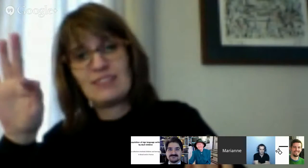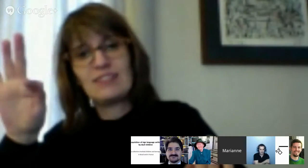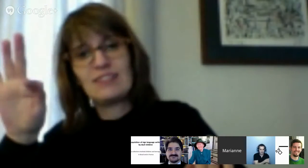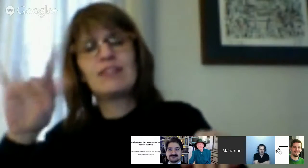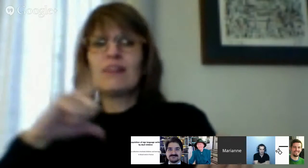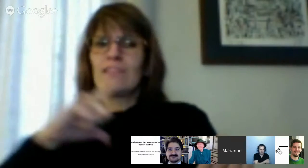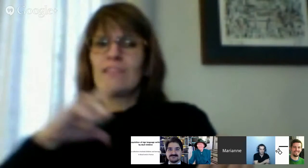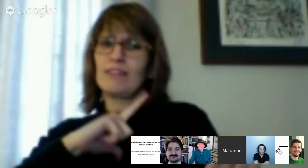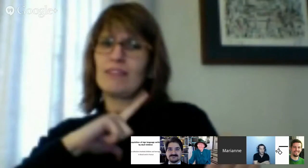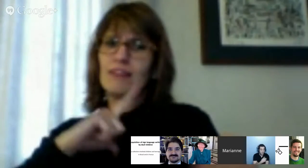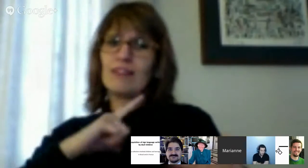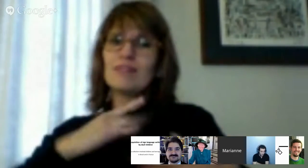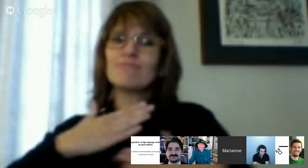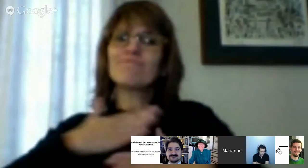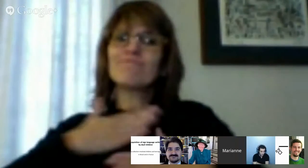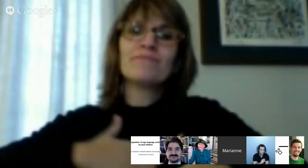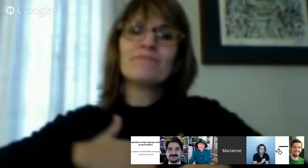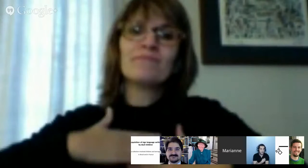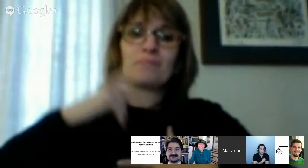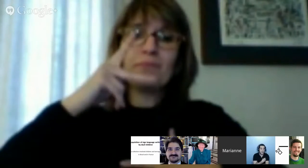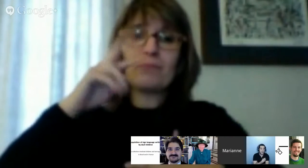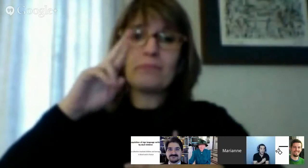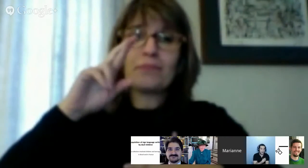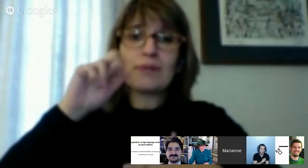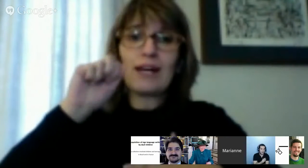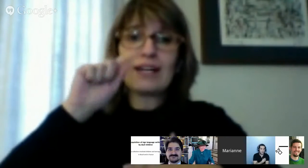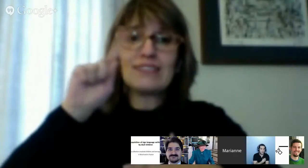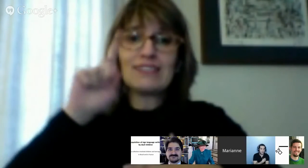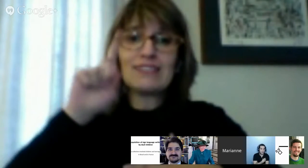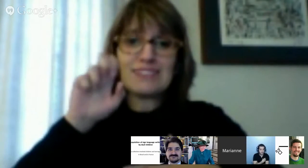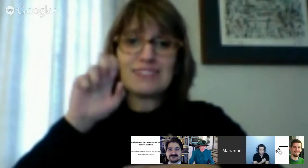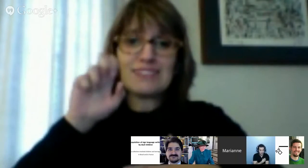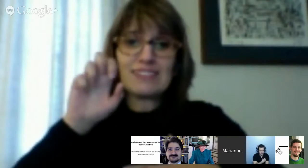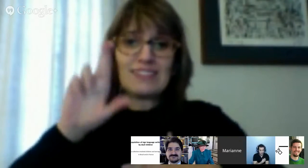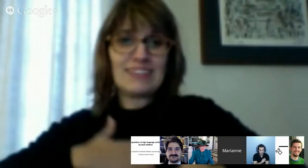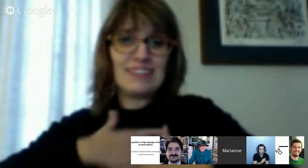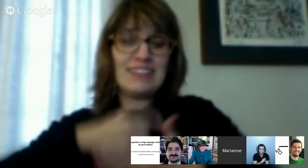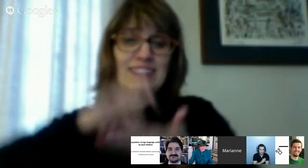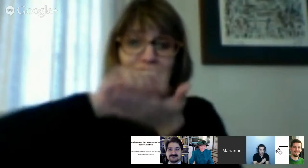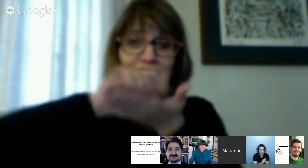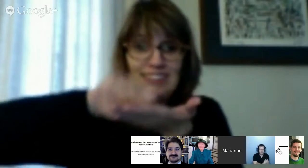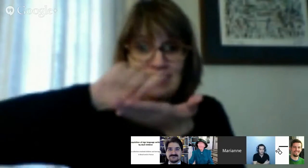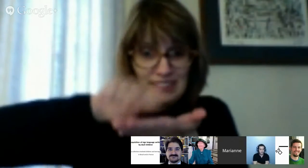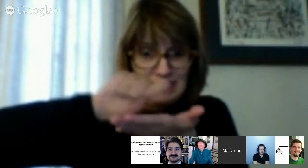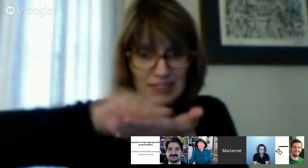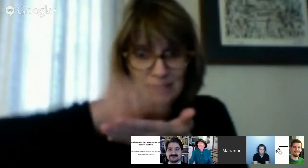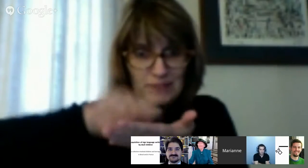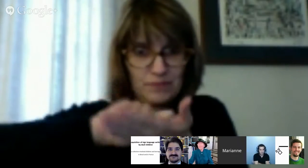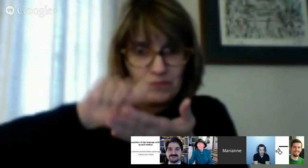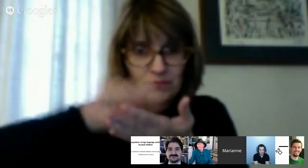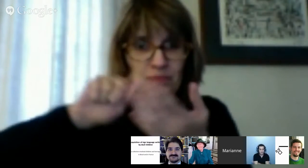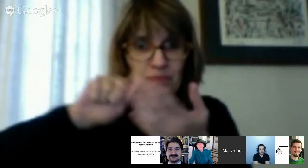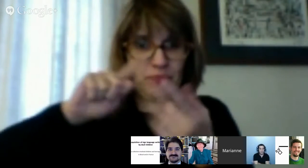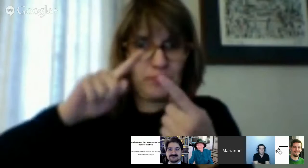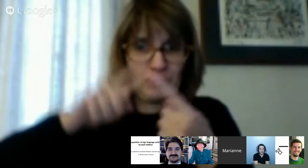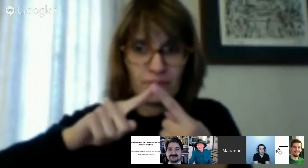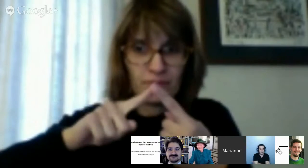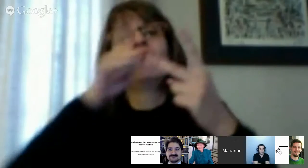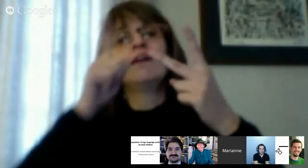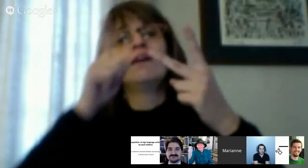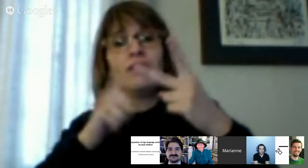foi aí que nós tivemos o prazer de fazer uma pesquisa